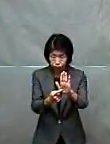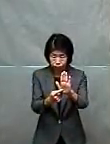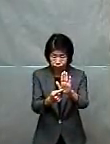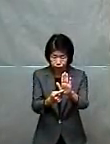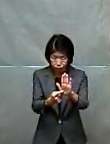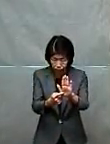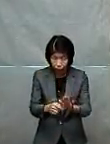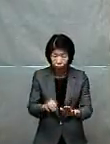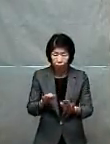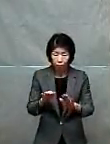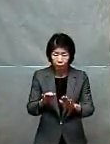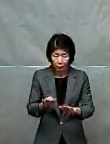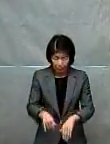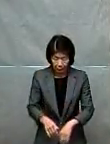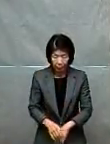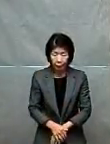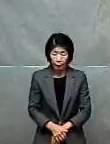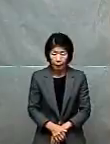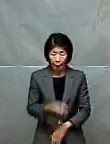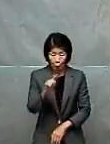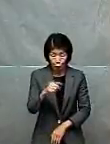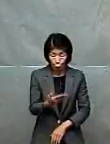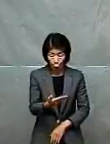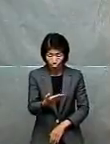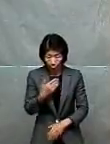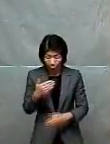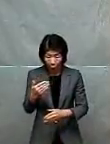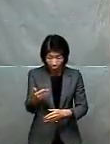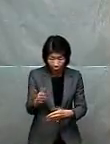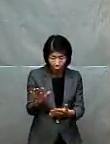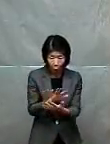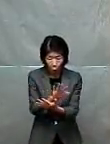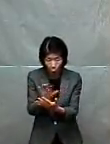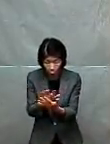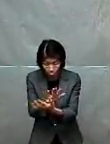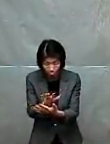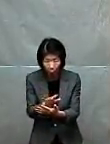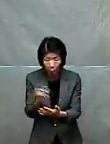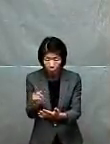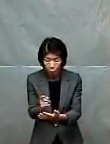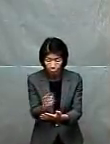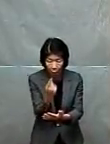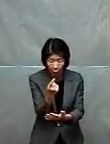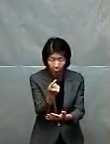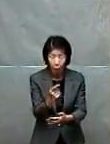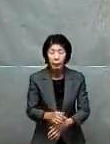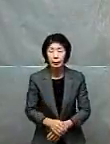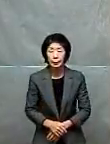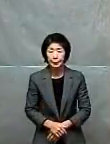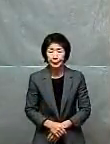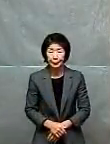ました、出馬表明する前後にですね、こういったことが